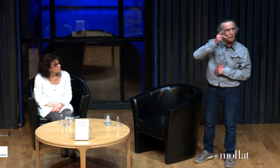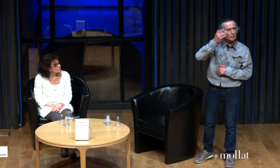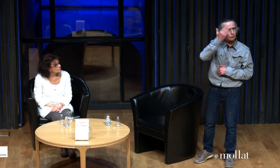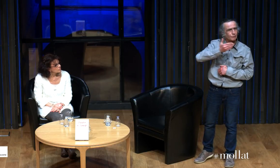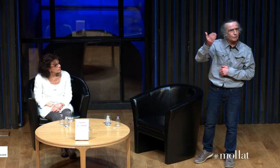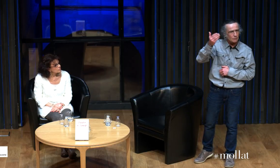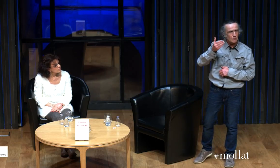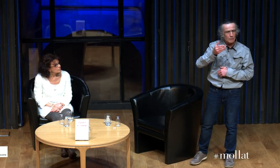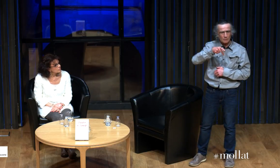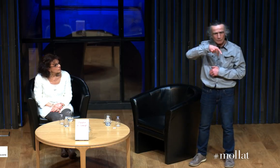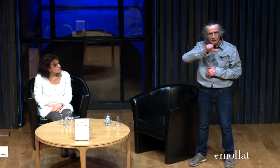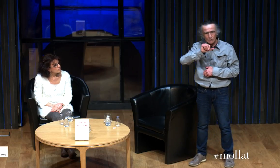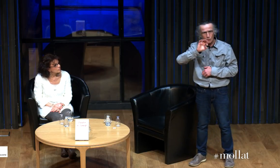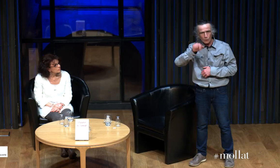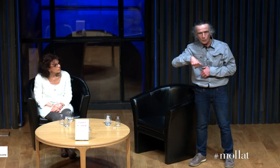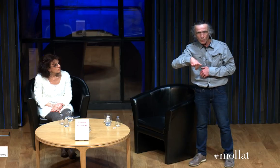l'existence de la langue des signes.